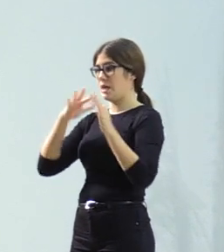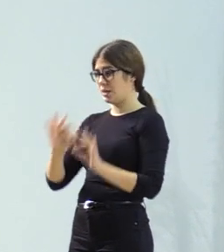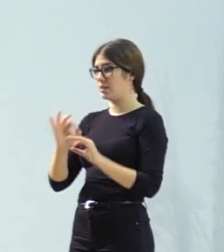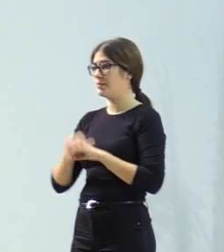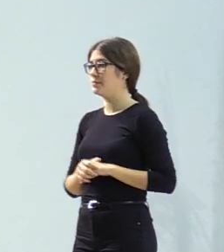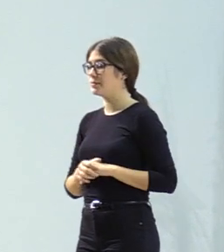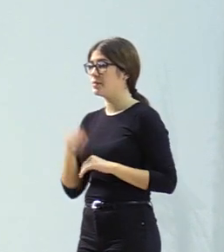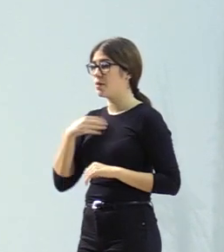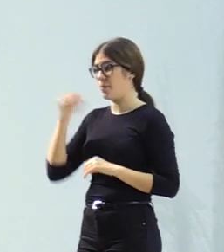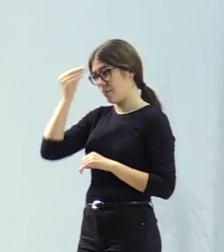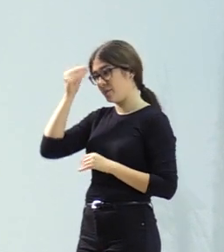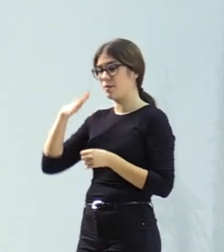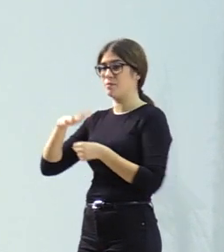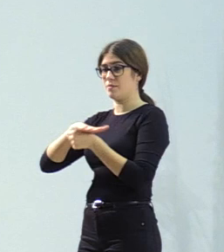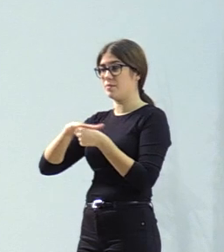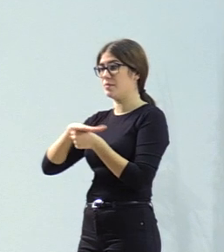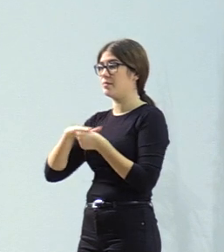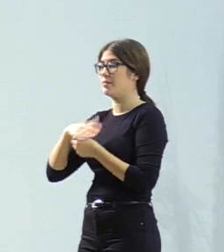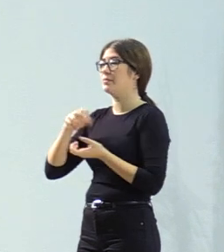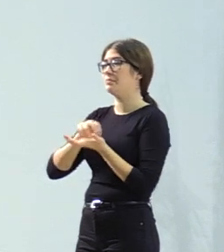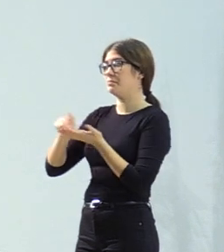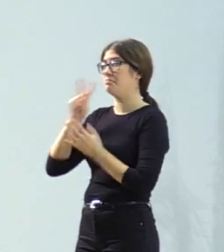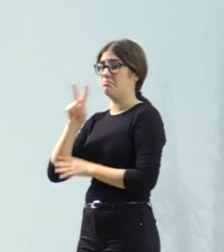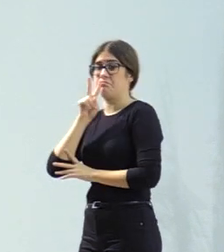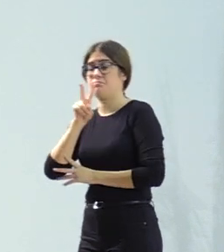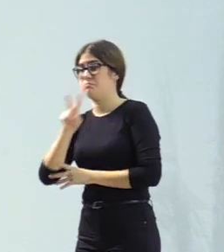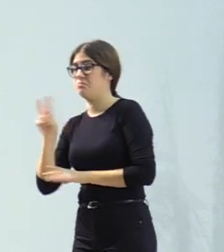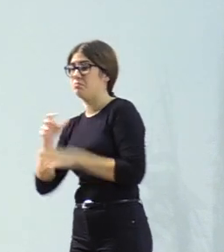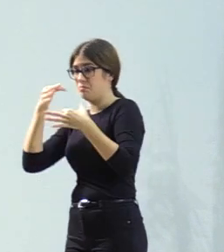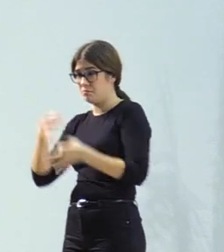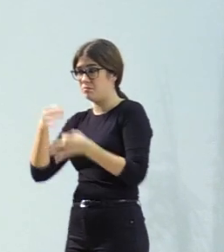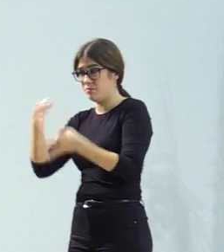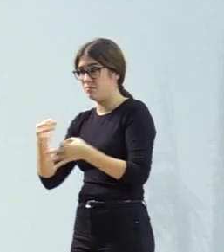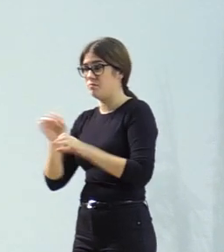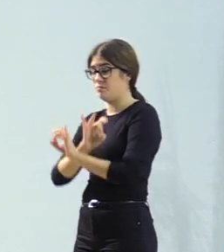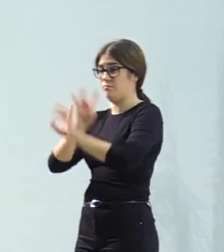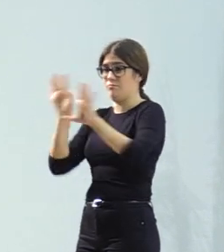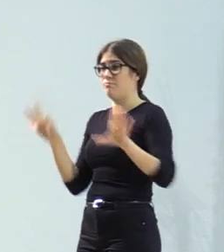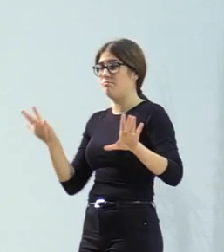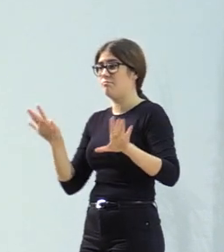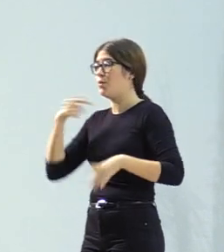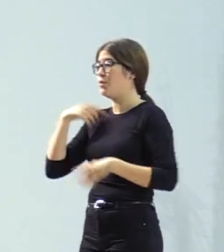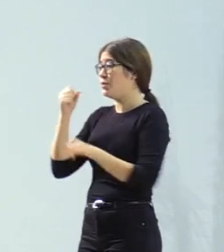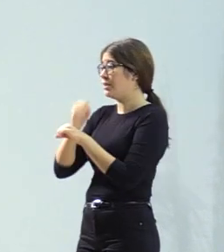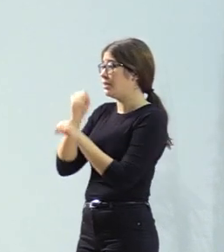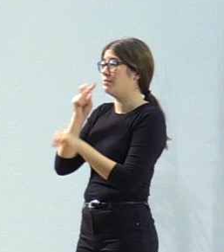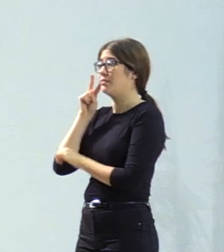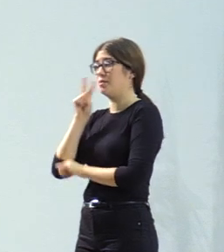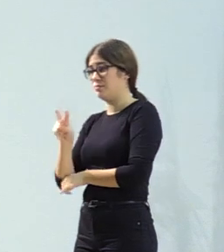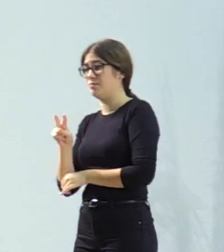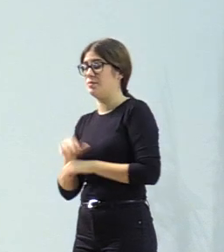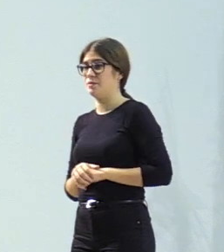paseo por mi barrio y por los barrios alrededor y lo veo de una manera clara. Piso, estoy trabajando y esto lo veo. Claro, lo que aquí